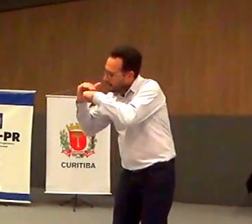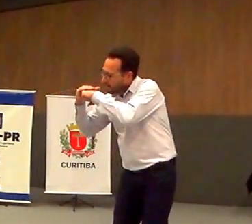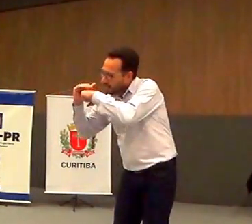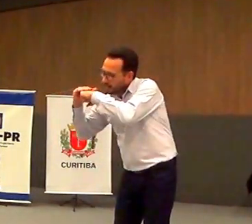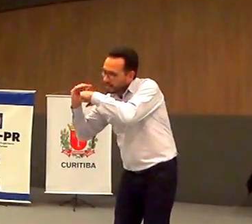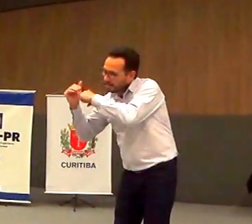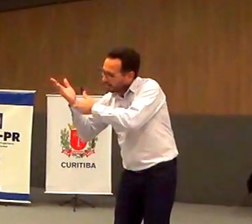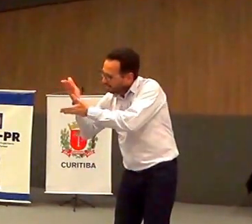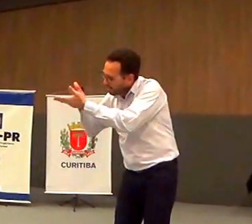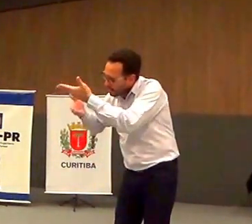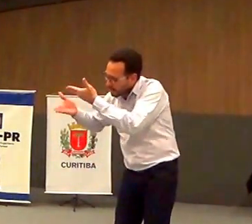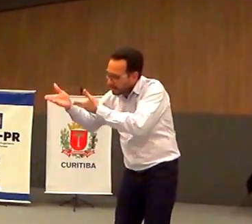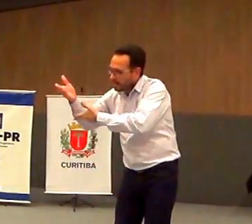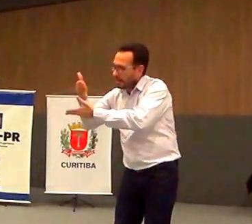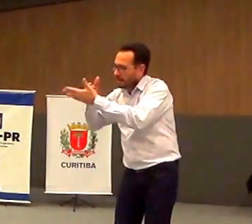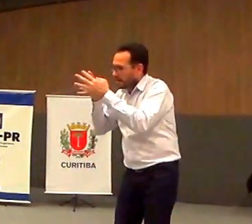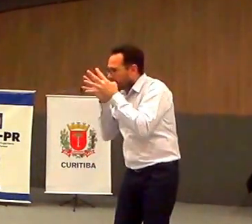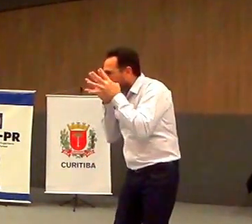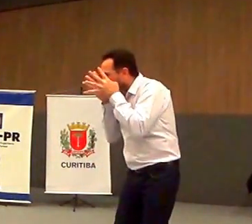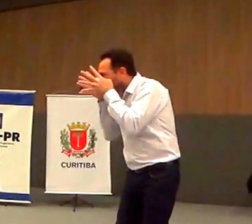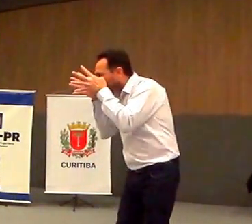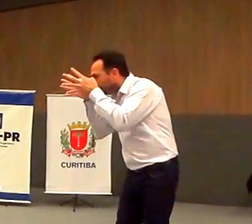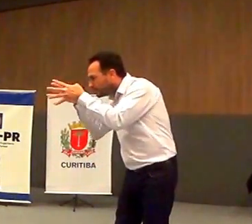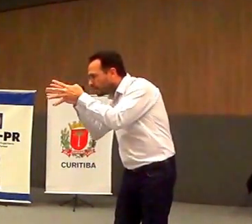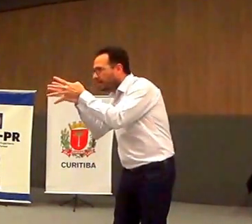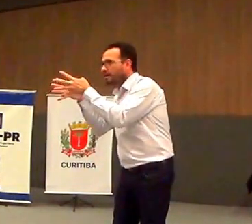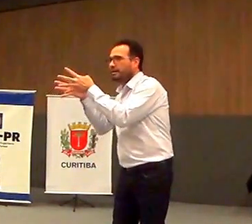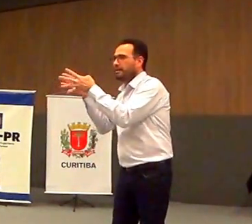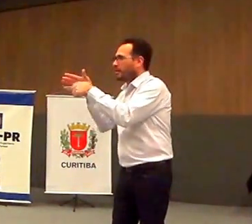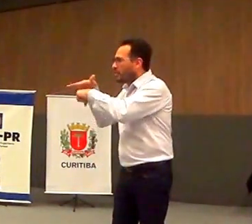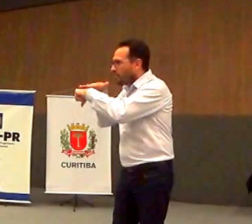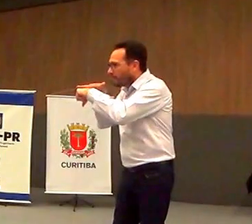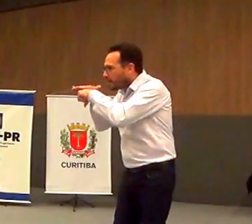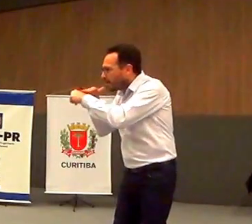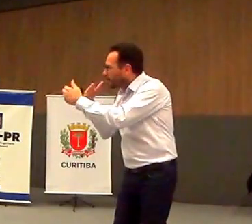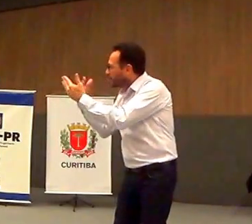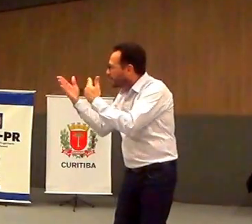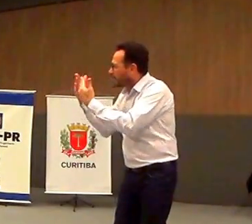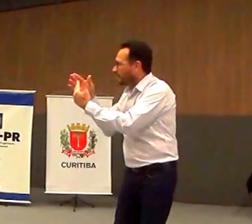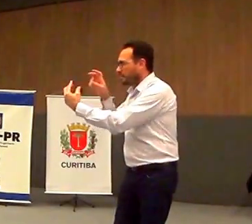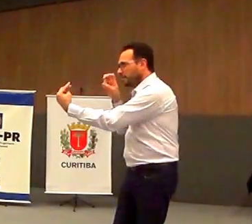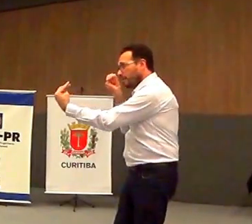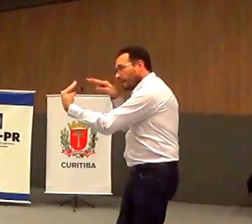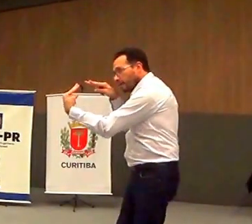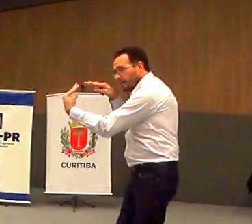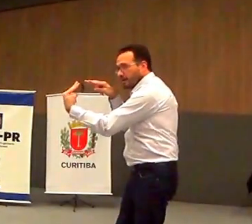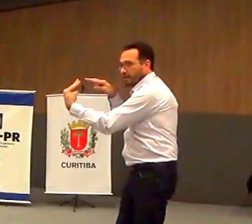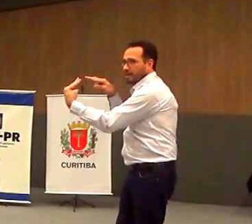ali comentando, contando, infelizmente, é que nesse mês agora